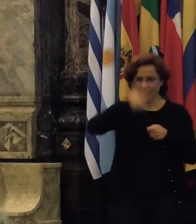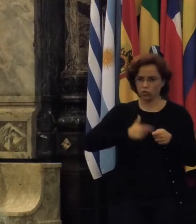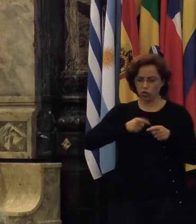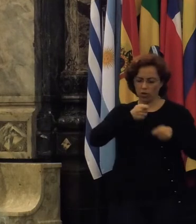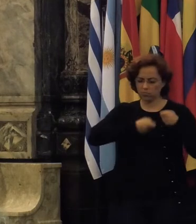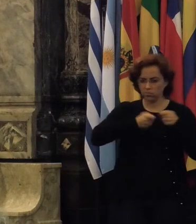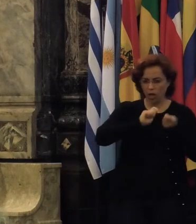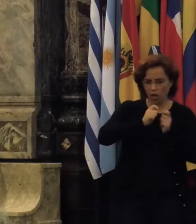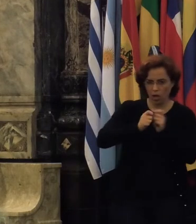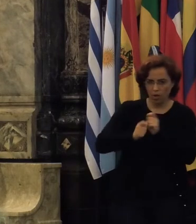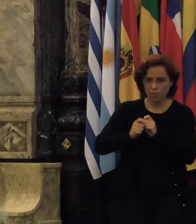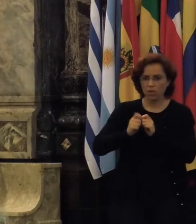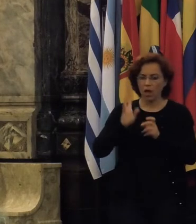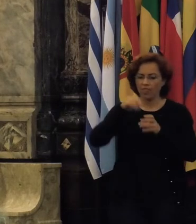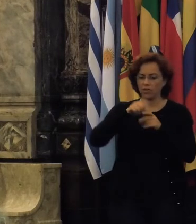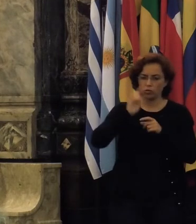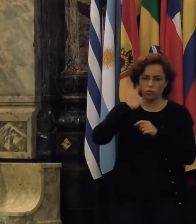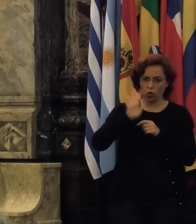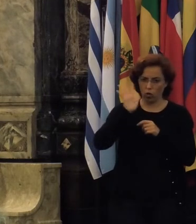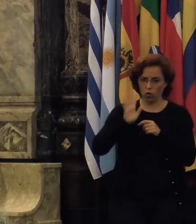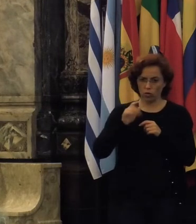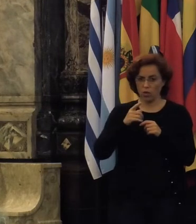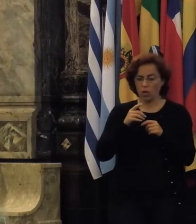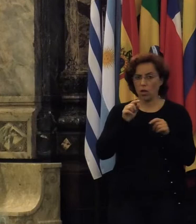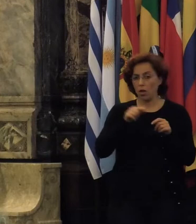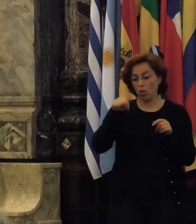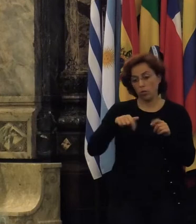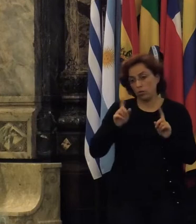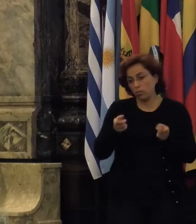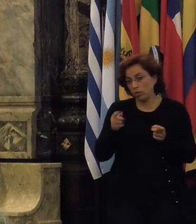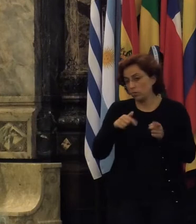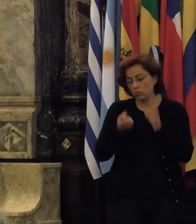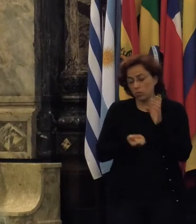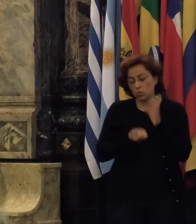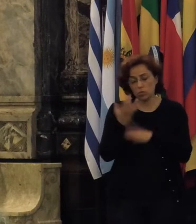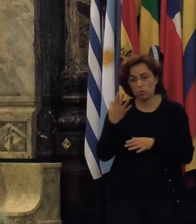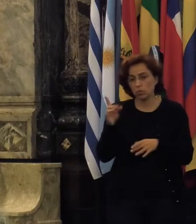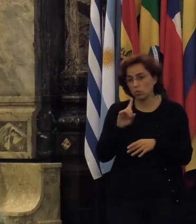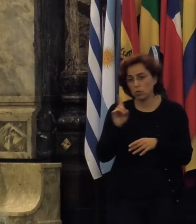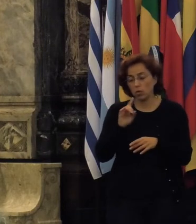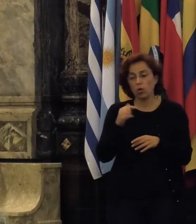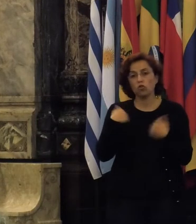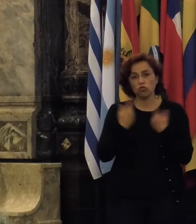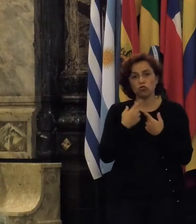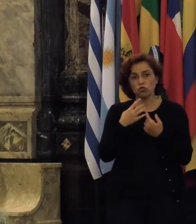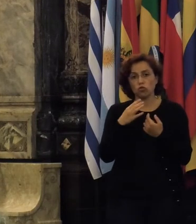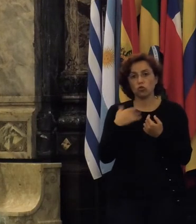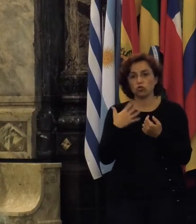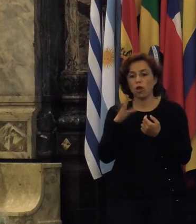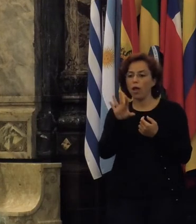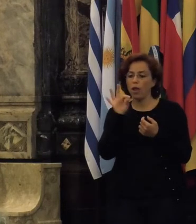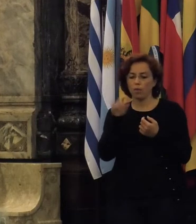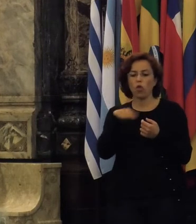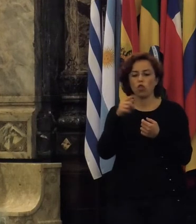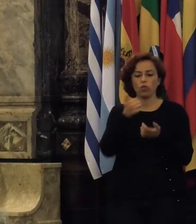formaba parte de cierta psicología. Hoy también. Esto no es algo nuevo. Ahora, ¿elegimos estar de un cierto lado o